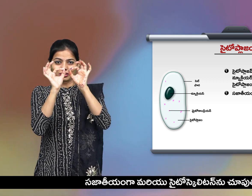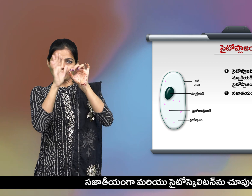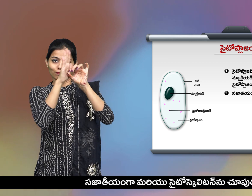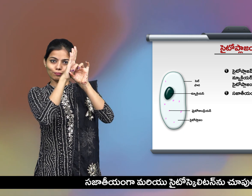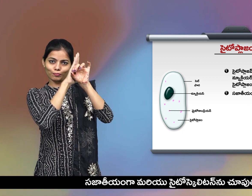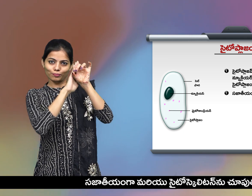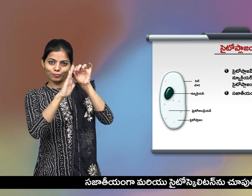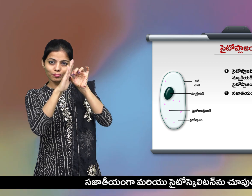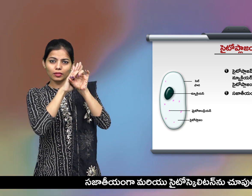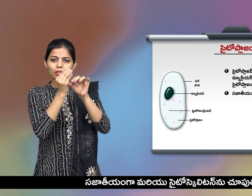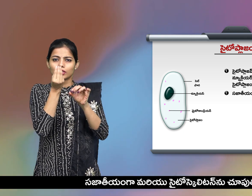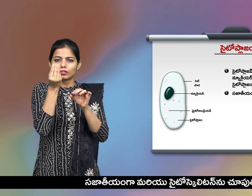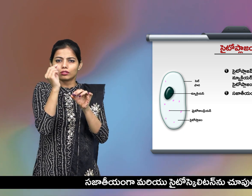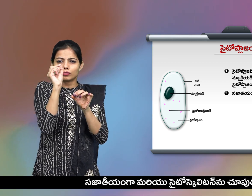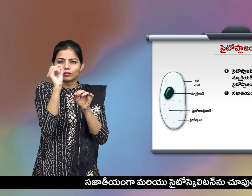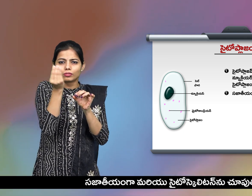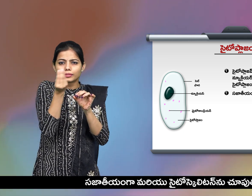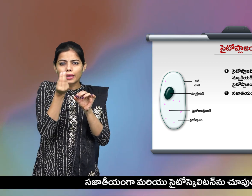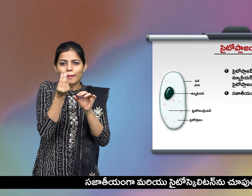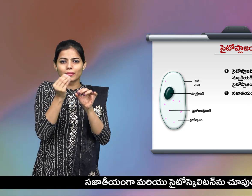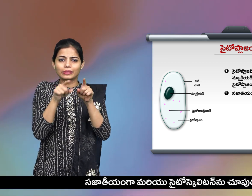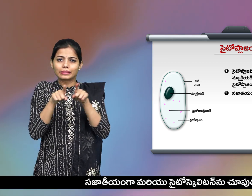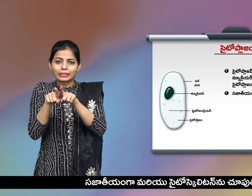సజాతీయంగా మరియు సైటోస్కెలిటన్ను చూపుతుంది.